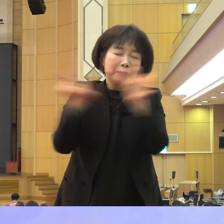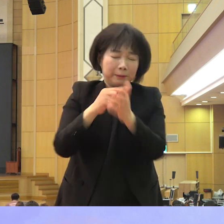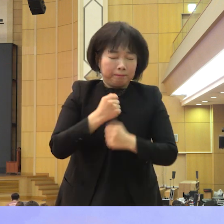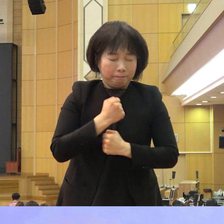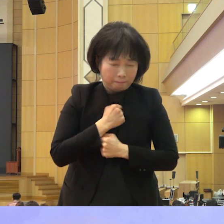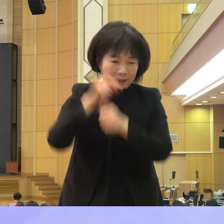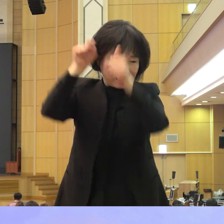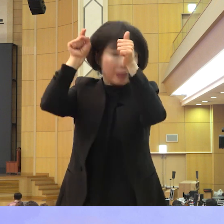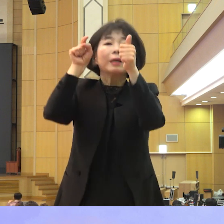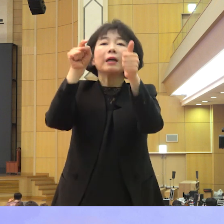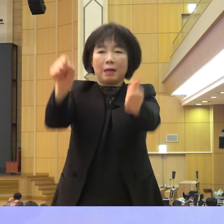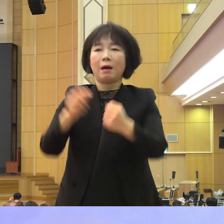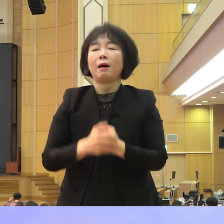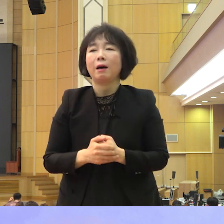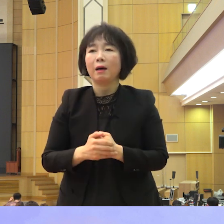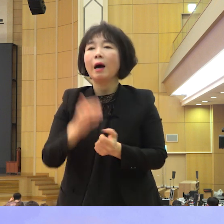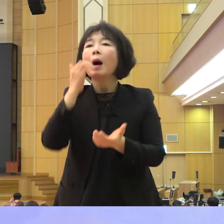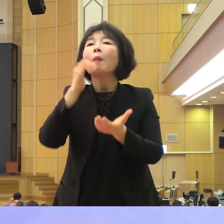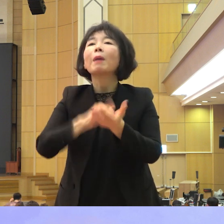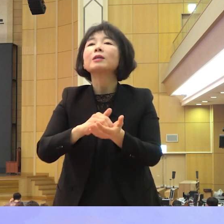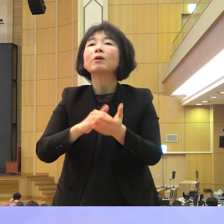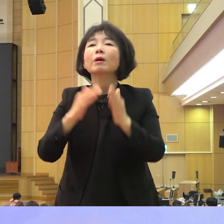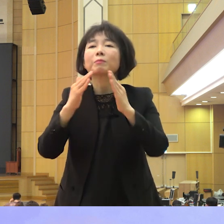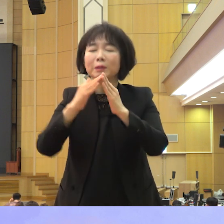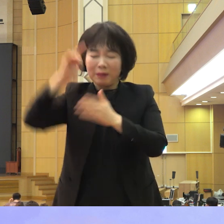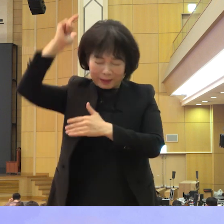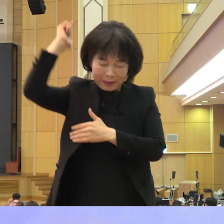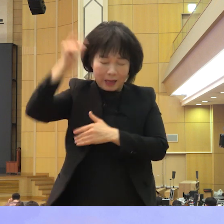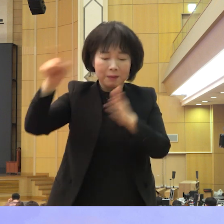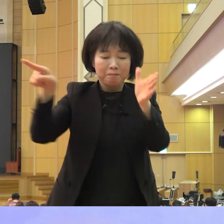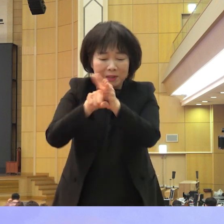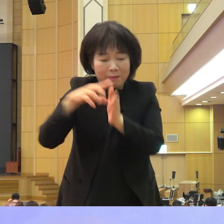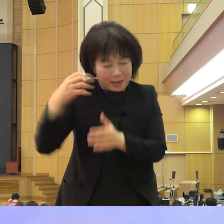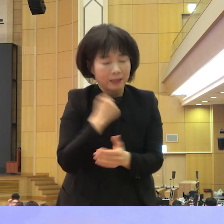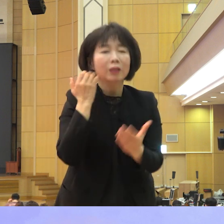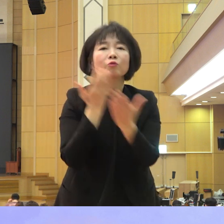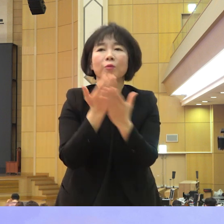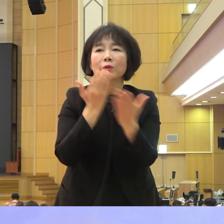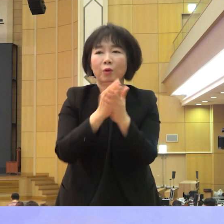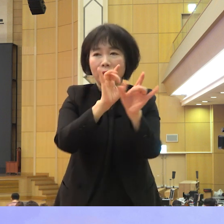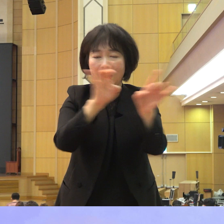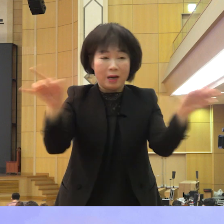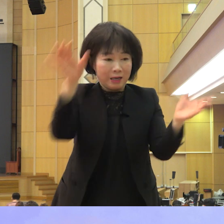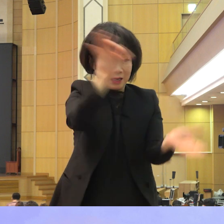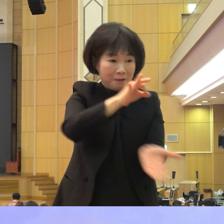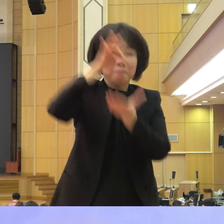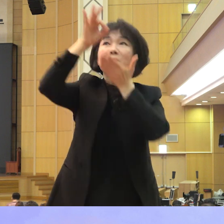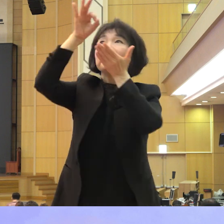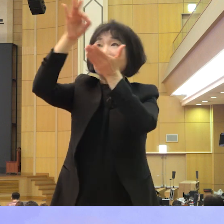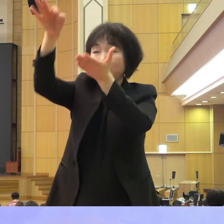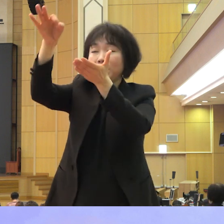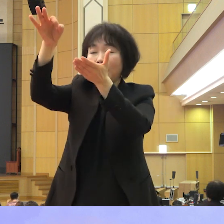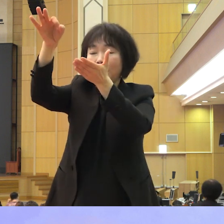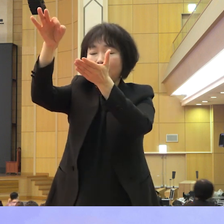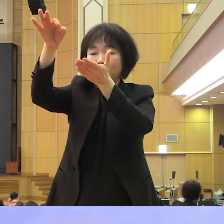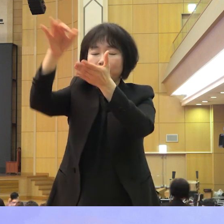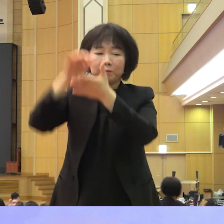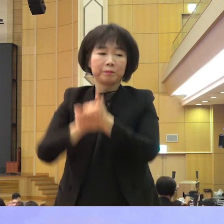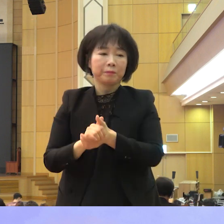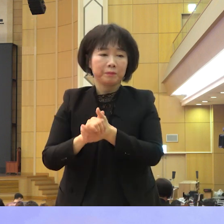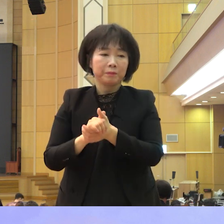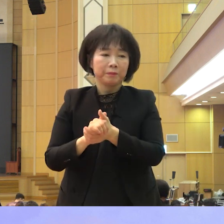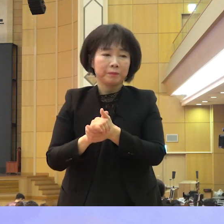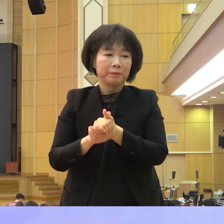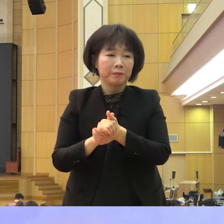것이었습니다. 우리는 다 반석 같은 믿음의 집을 짓게 하여 주옵소서. 주님 앞에 예물을 드리고자 옵나이다. 하나님 아버지여, 이